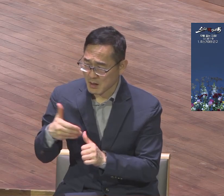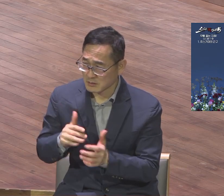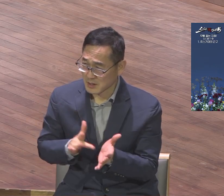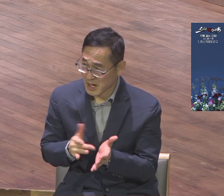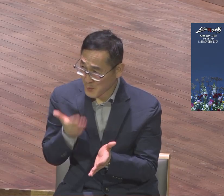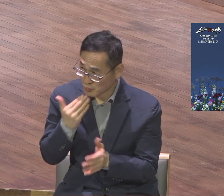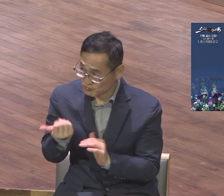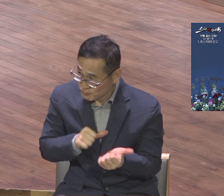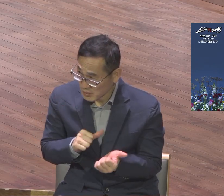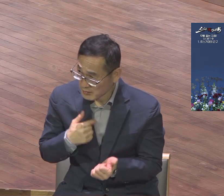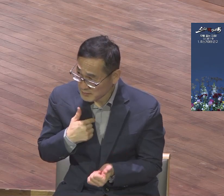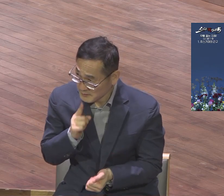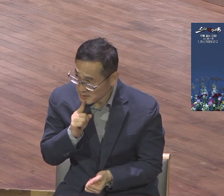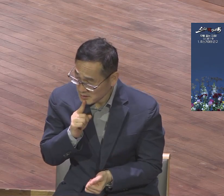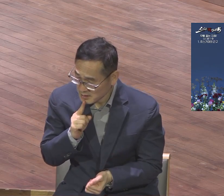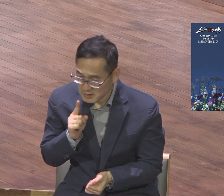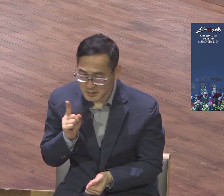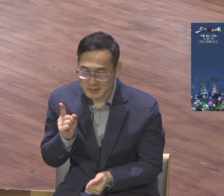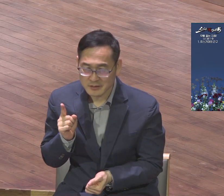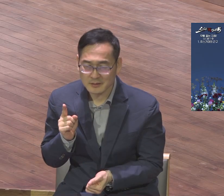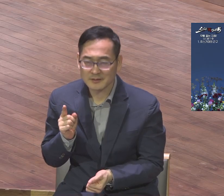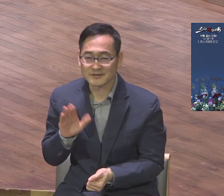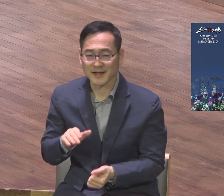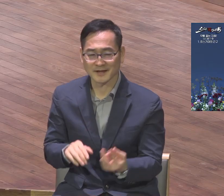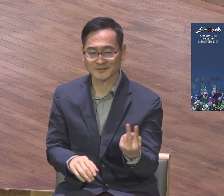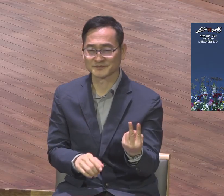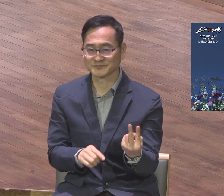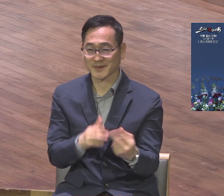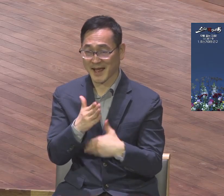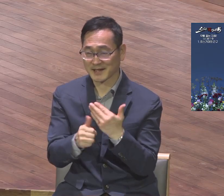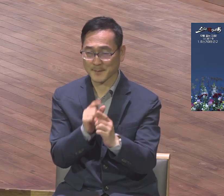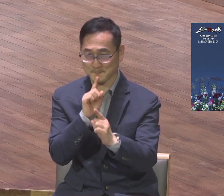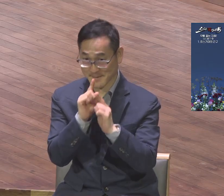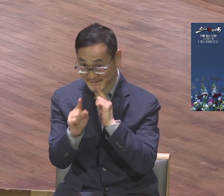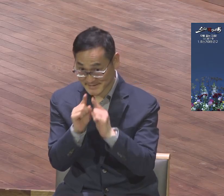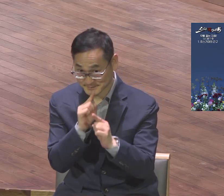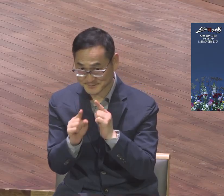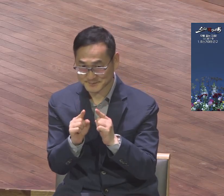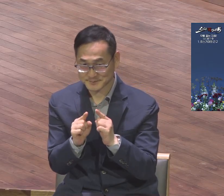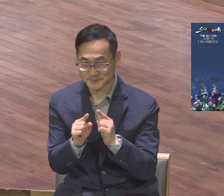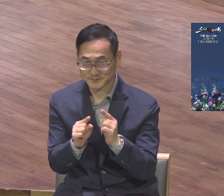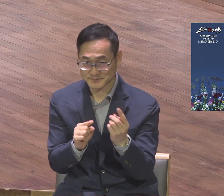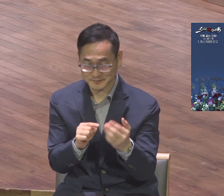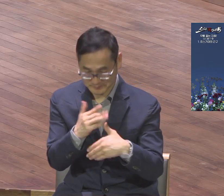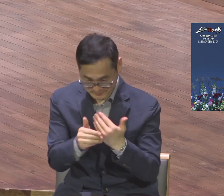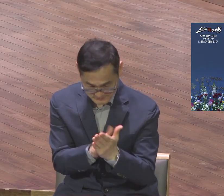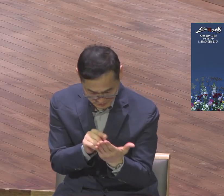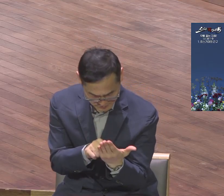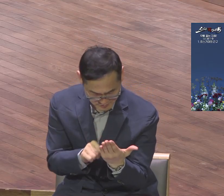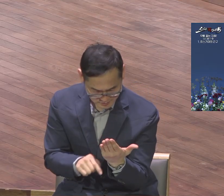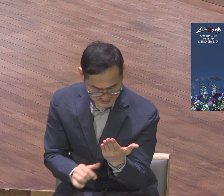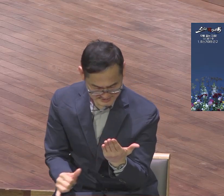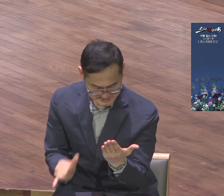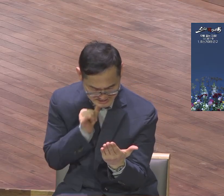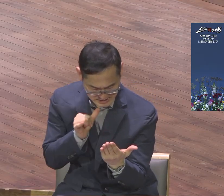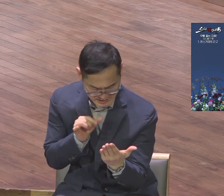그런데 이들은요, 하나님의 말씀에 자살한다,